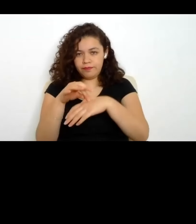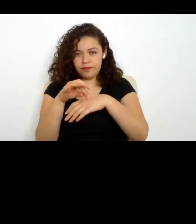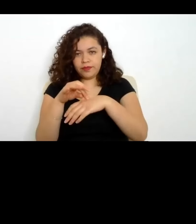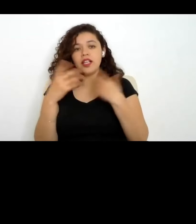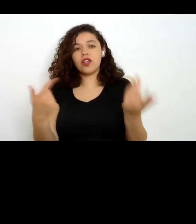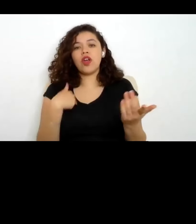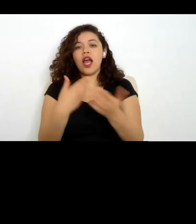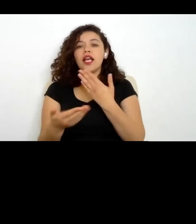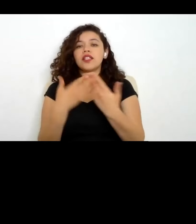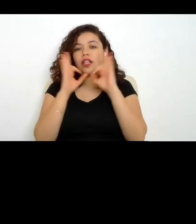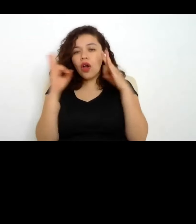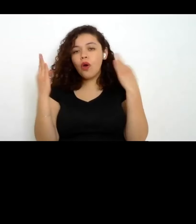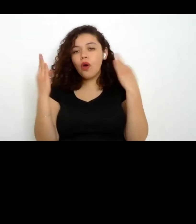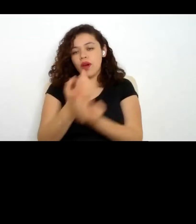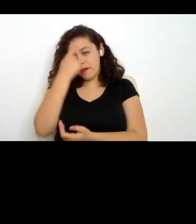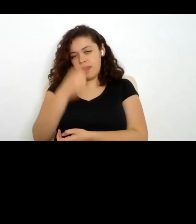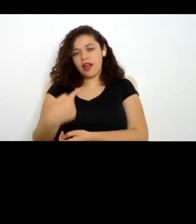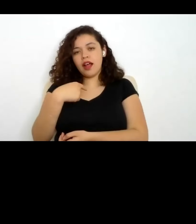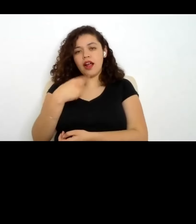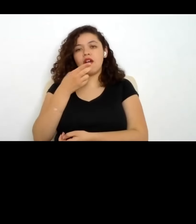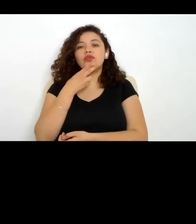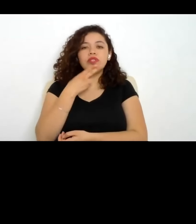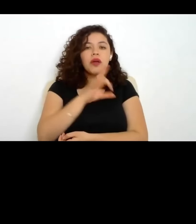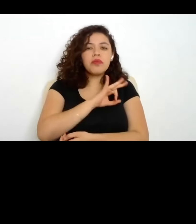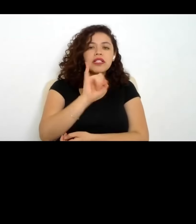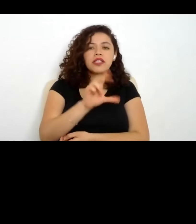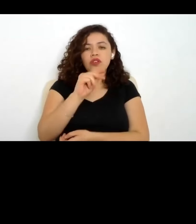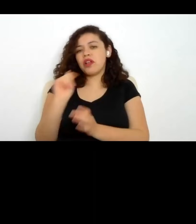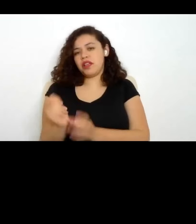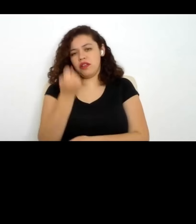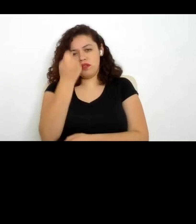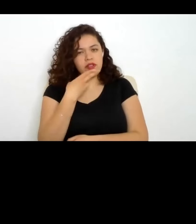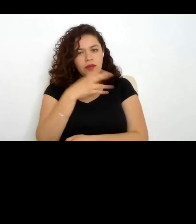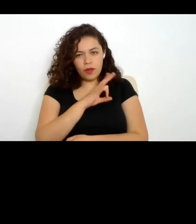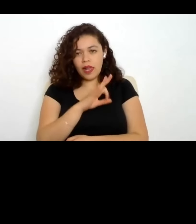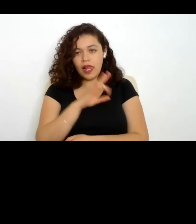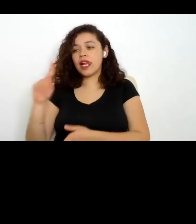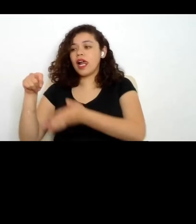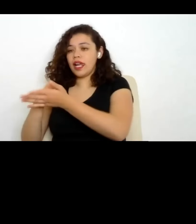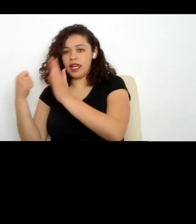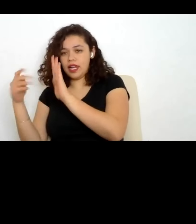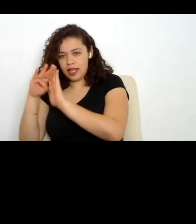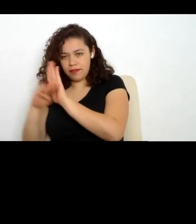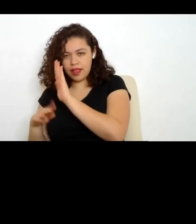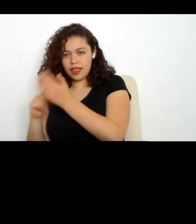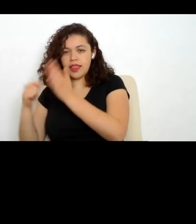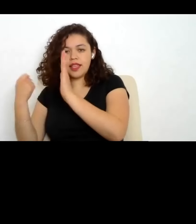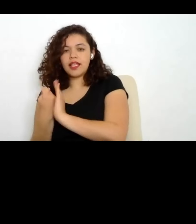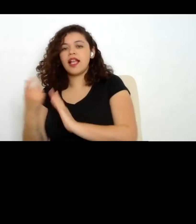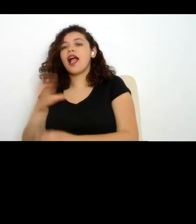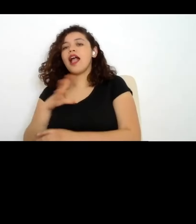acciones y mecanismos que pueden emplear o no a la tecnología. Y las medidas técnicas son aquellas